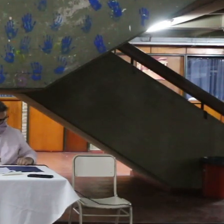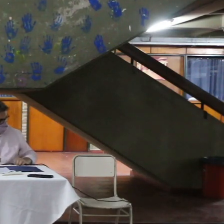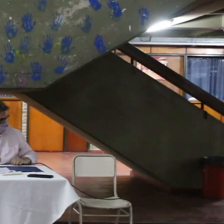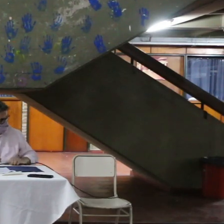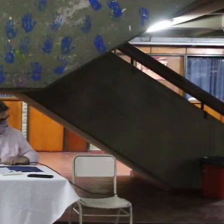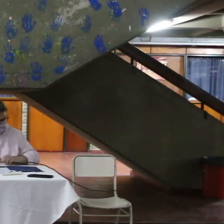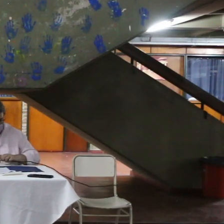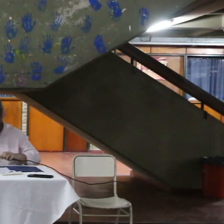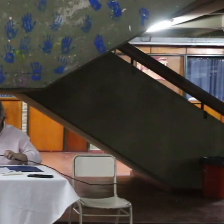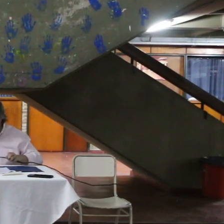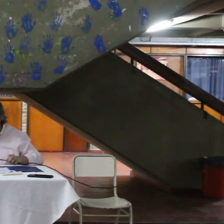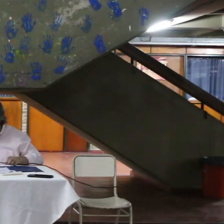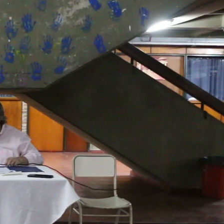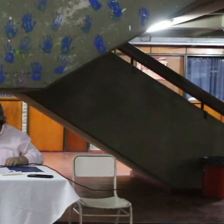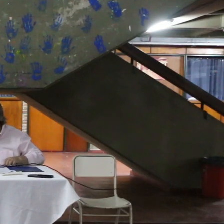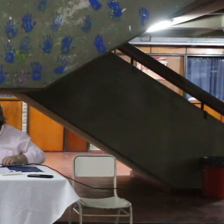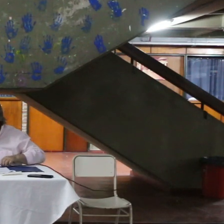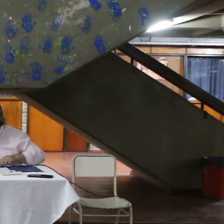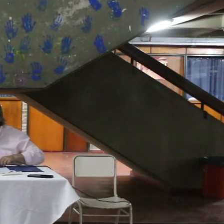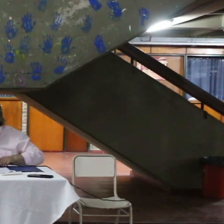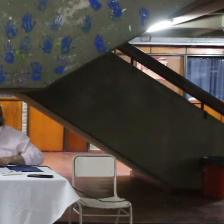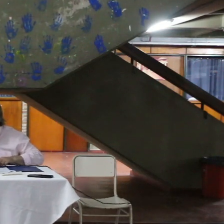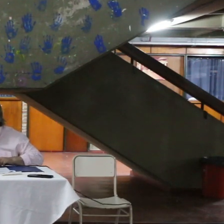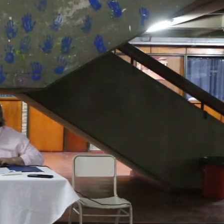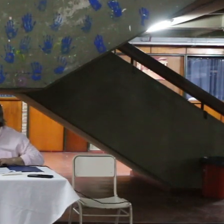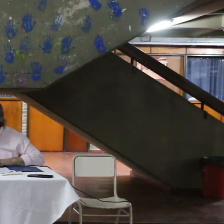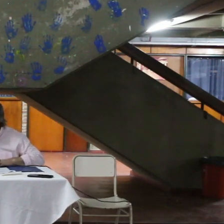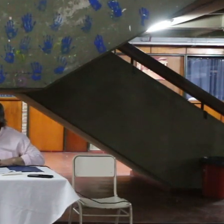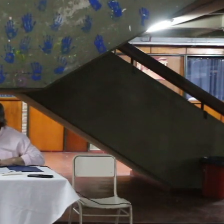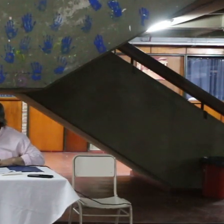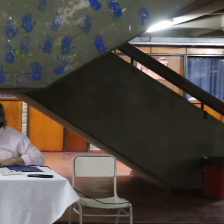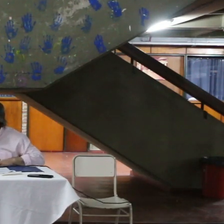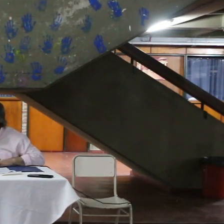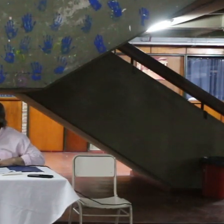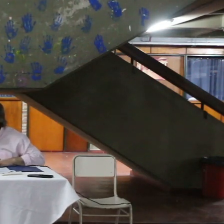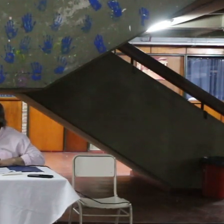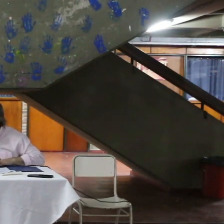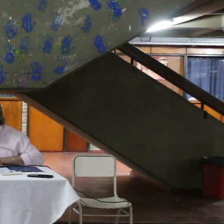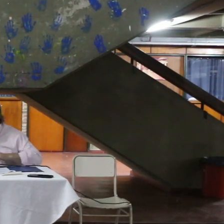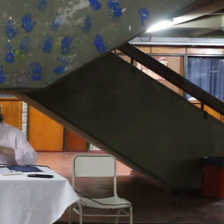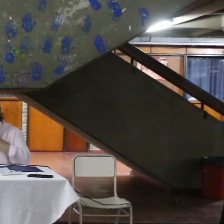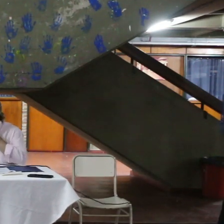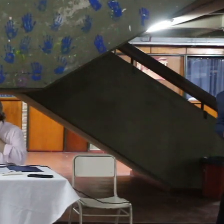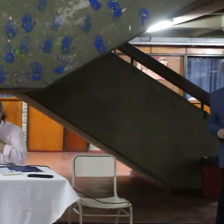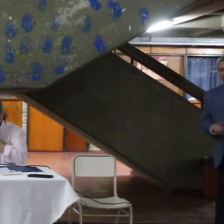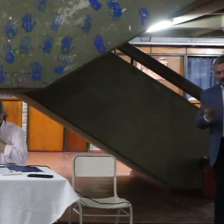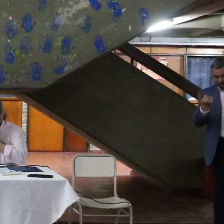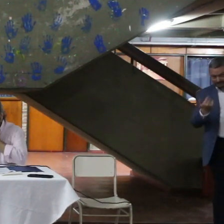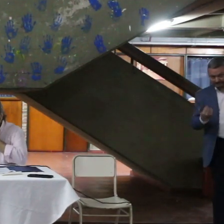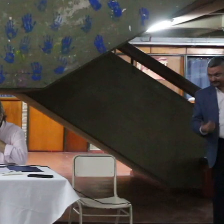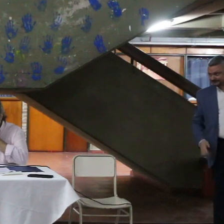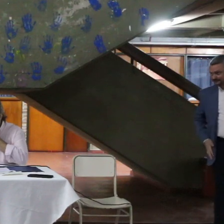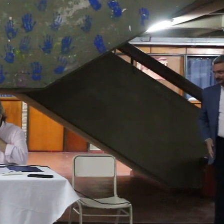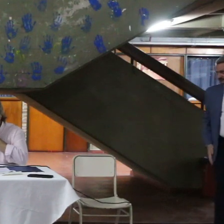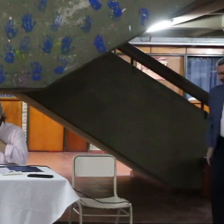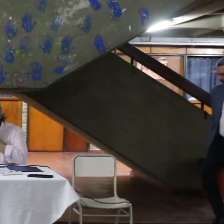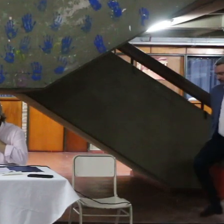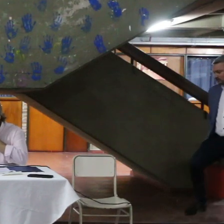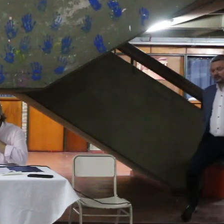su creación el año 2006. Así que bueno, un saludo para todas,